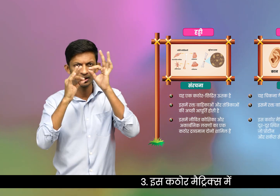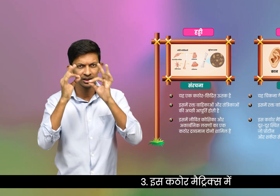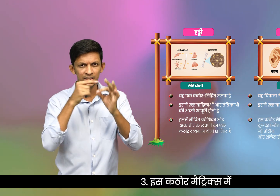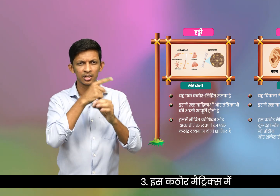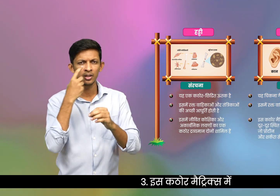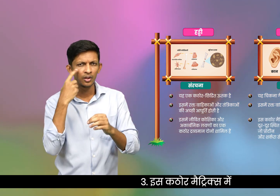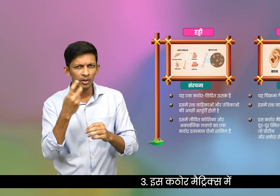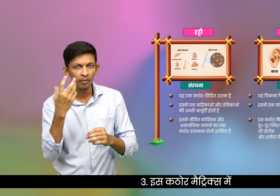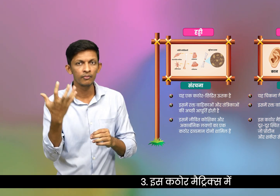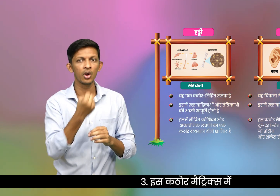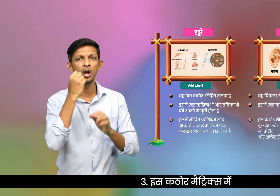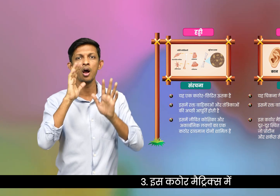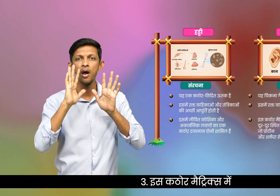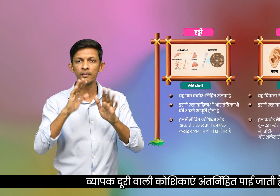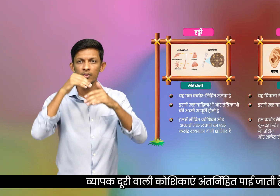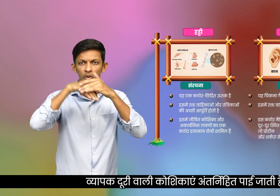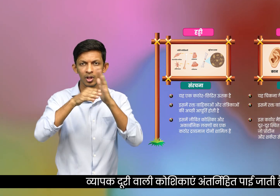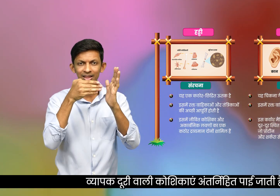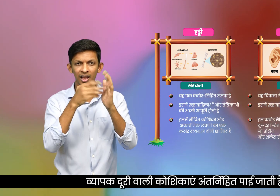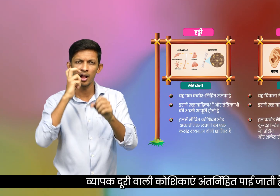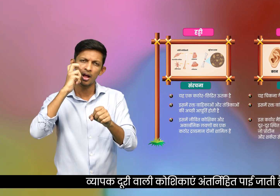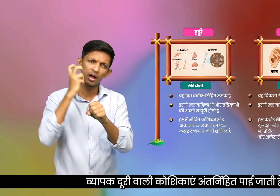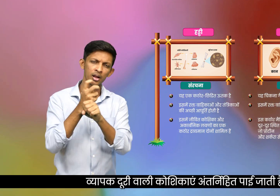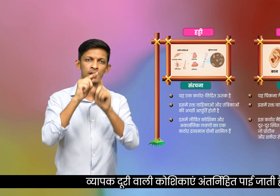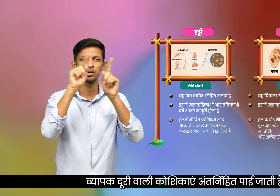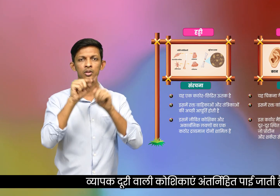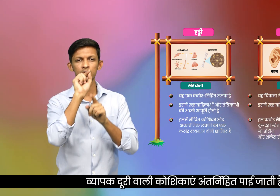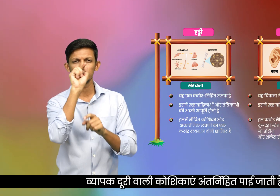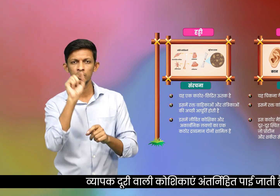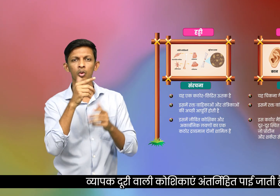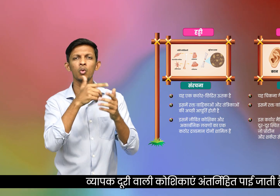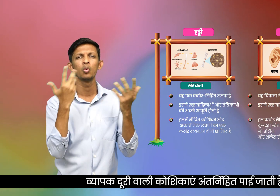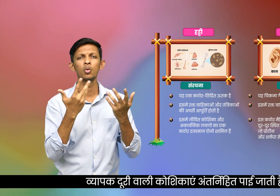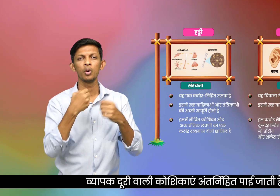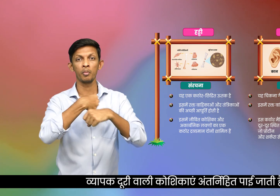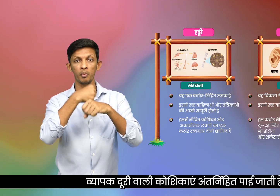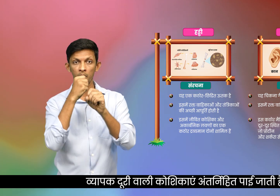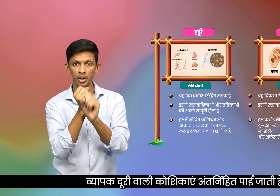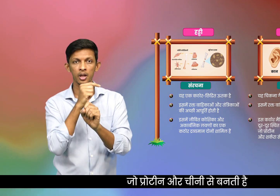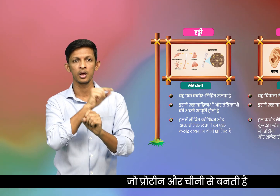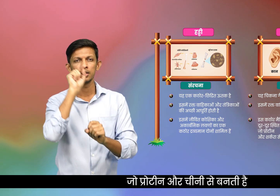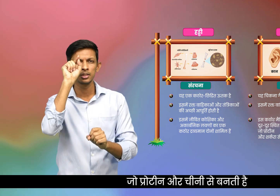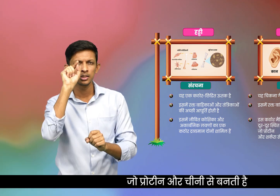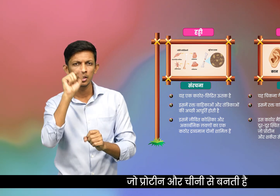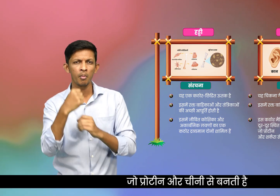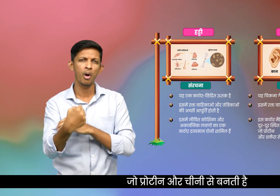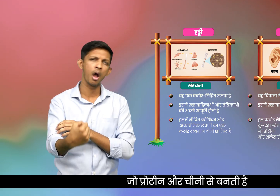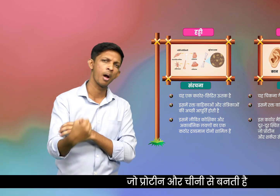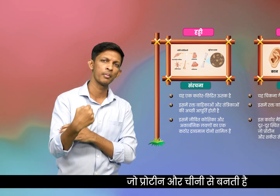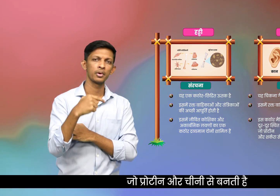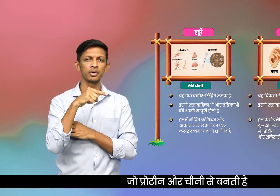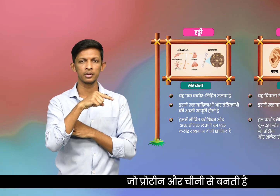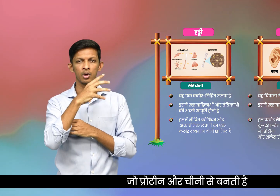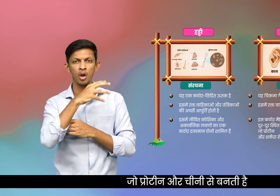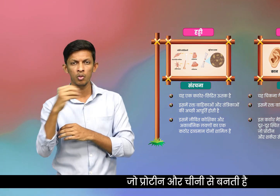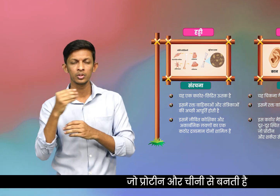तीसरा, इस कठोर मैट्रिक्स में व्यापक दूरी वाली कोशिकाएं अंतर्निहित पाई जाती है जो प्रोटीन और